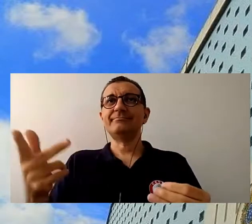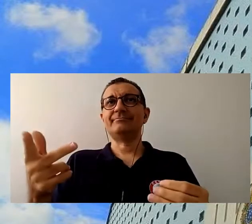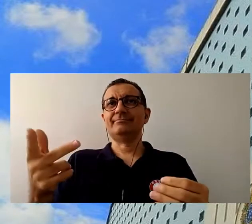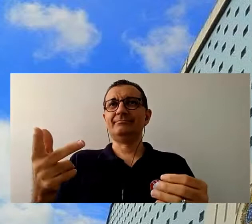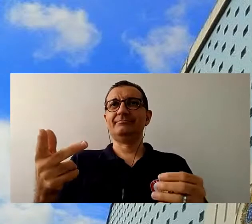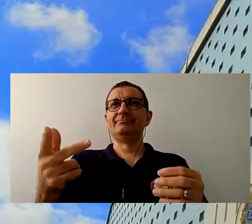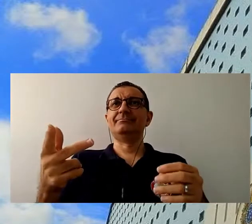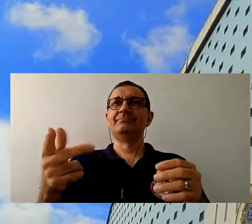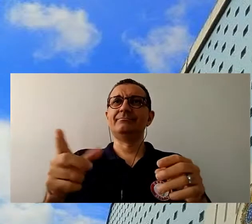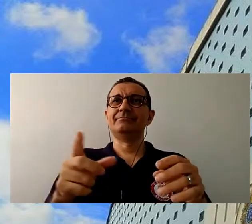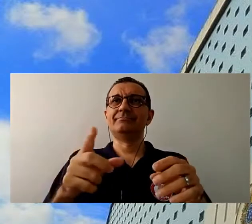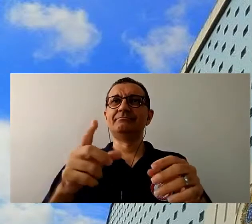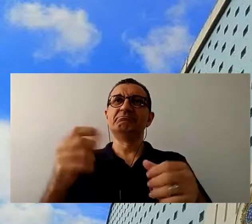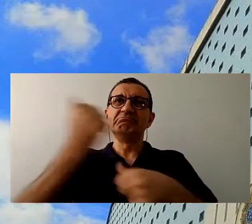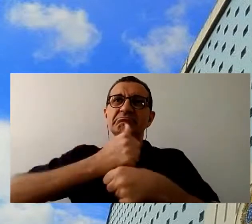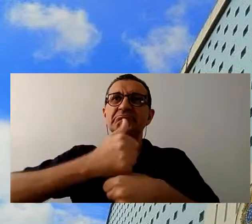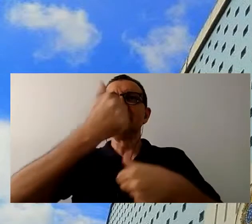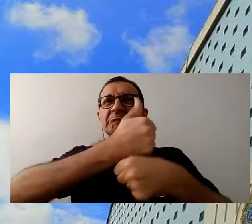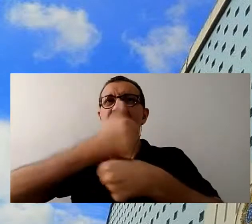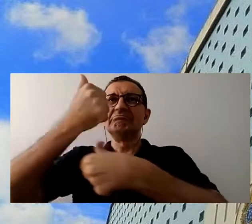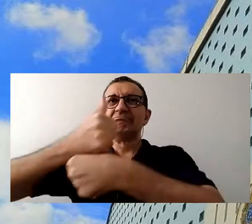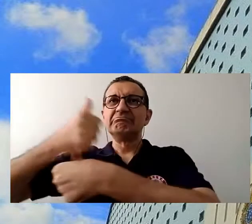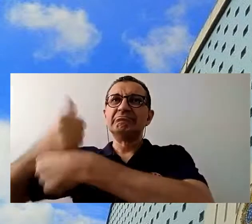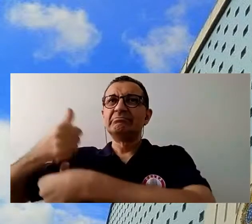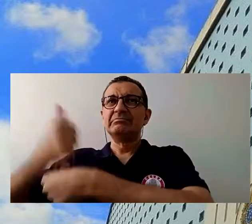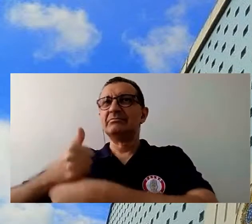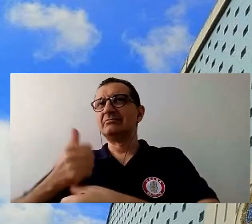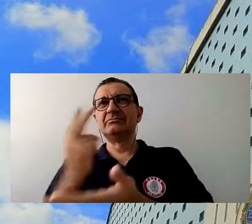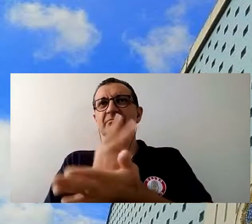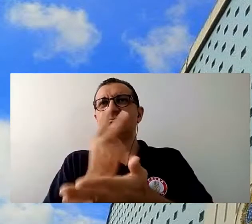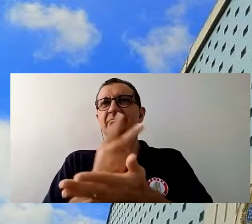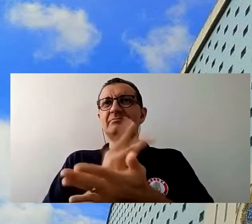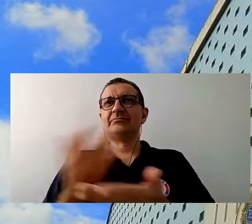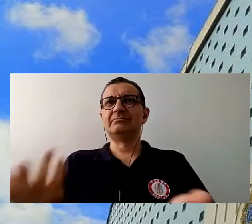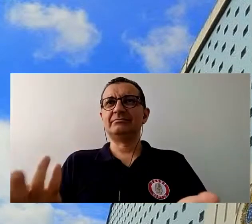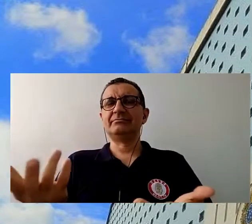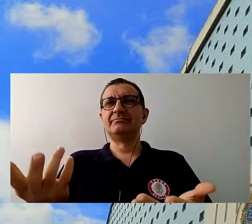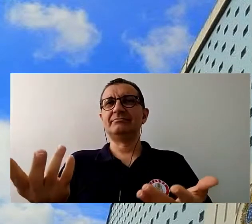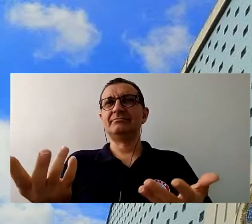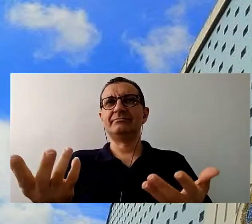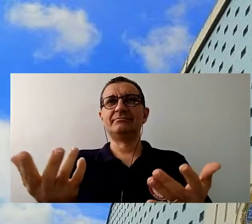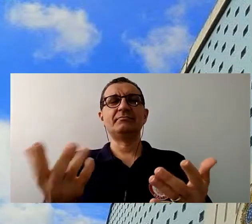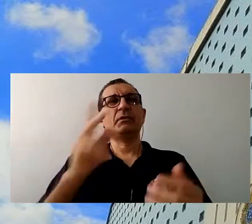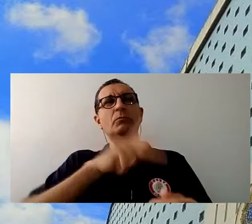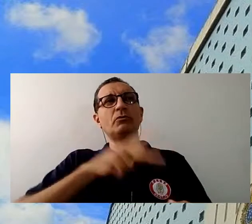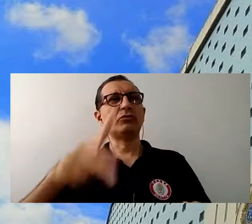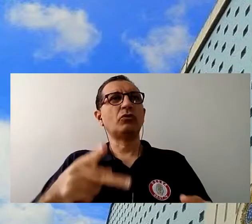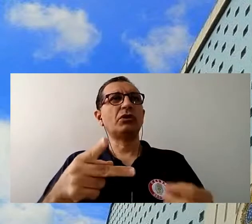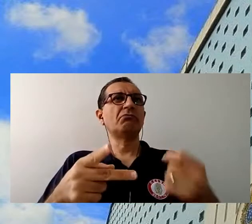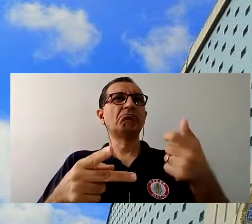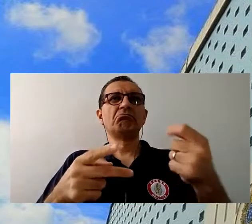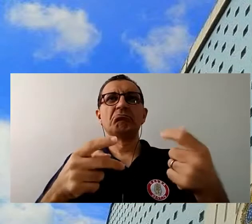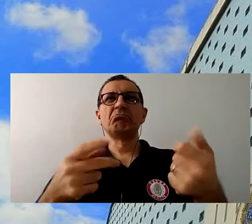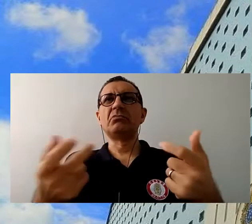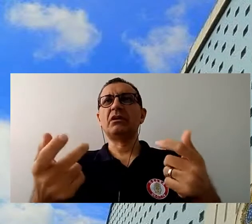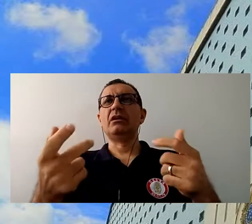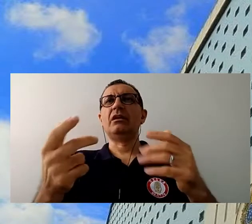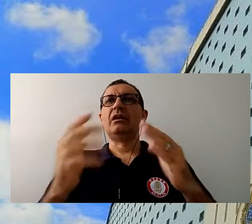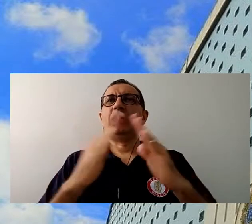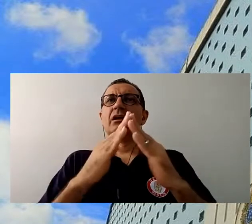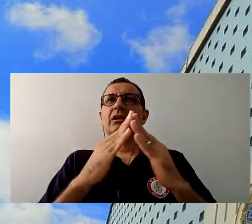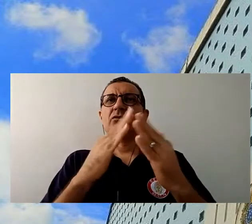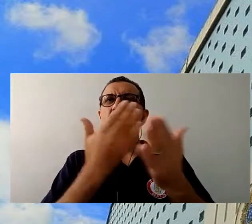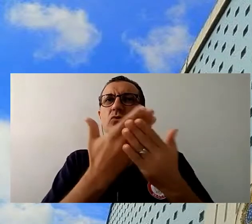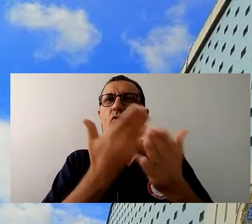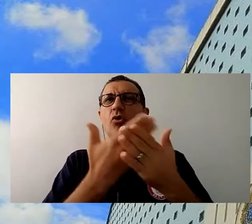casos, só substitutos, já que nós não temos professores nas escolas públicas estaduais em muitas disciplinas, vamos voltar para os interesses dos sujeitos.